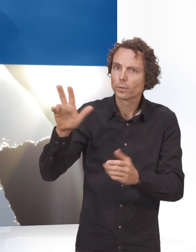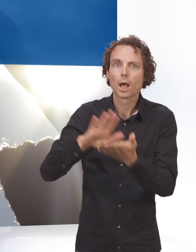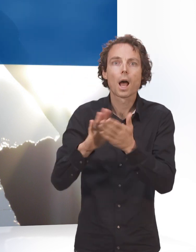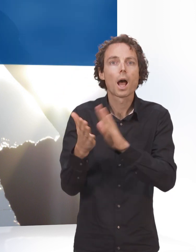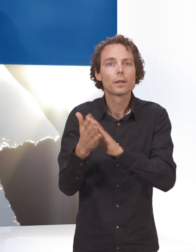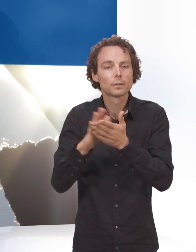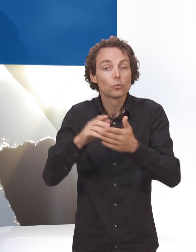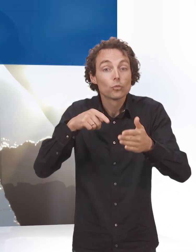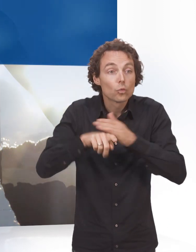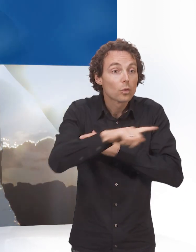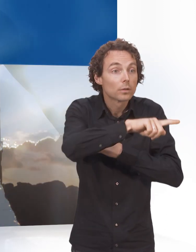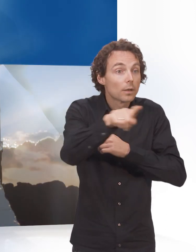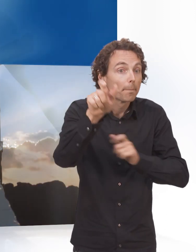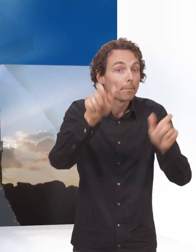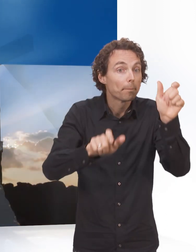handelt Gott durch